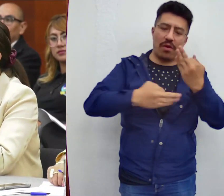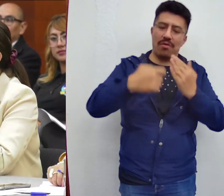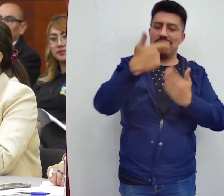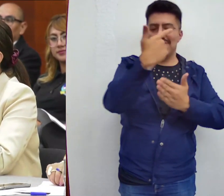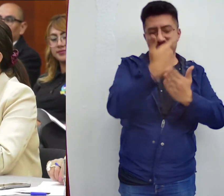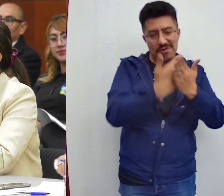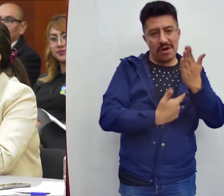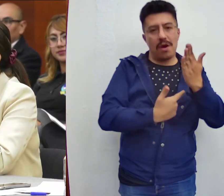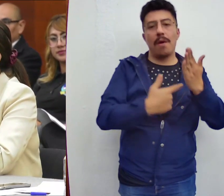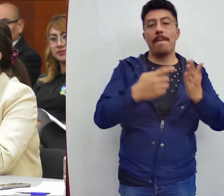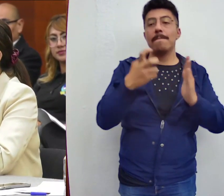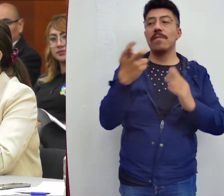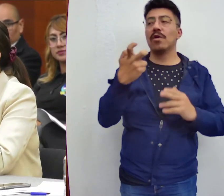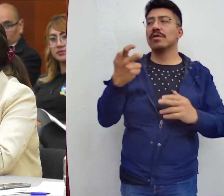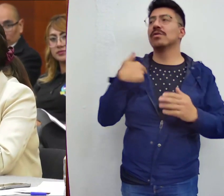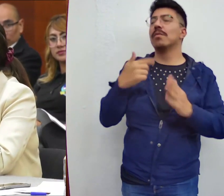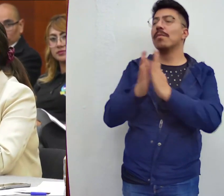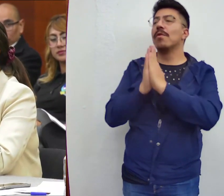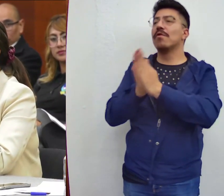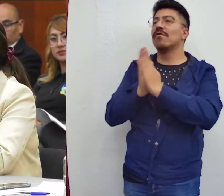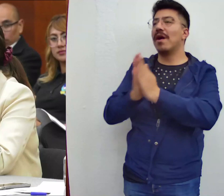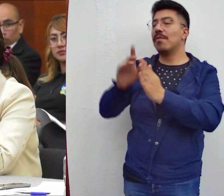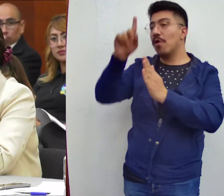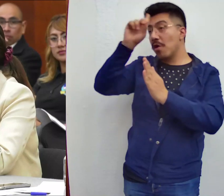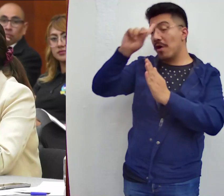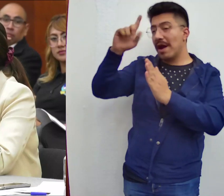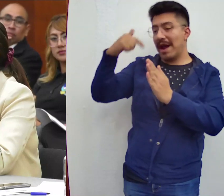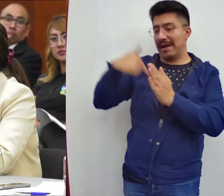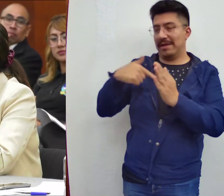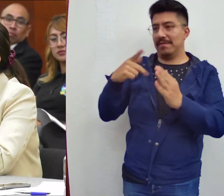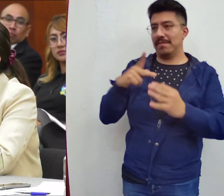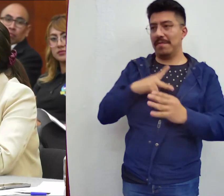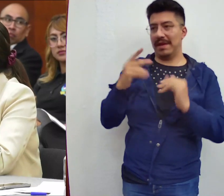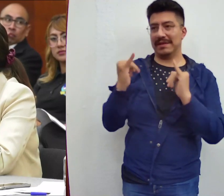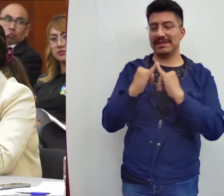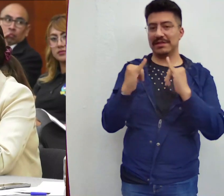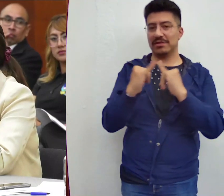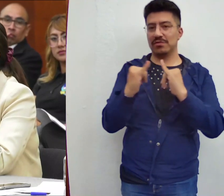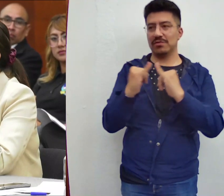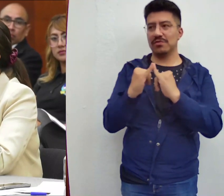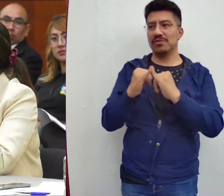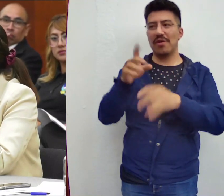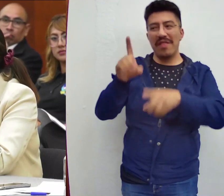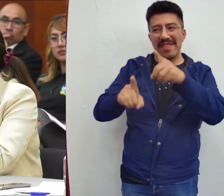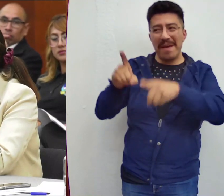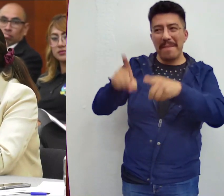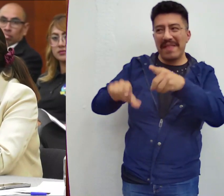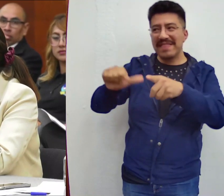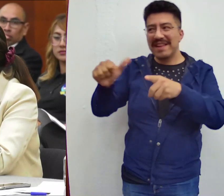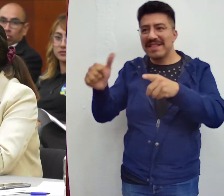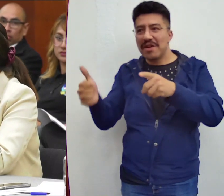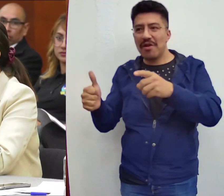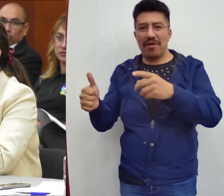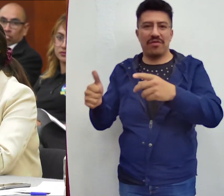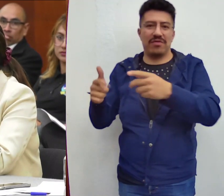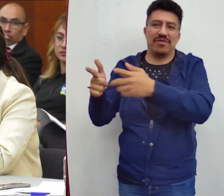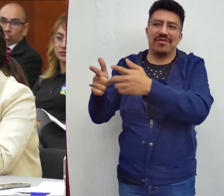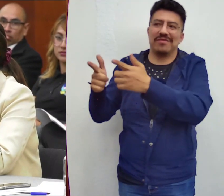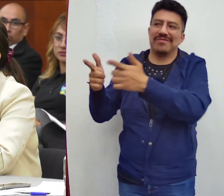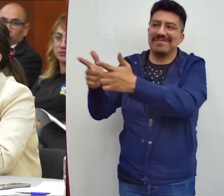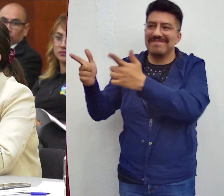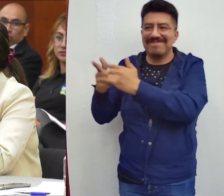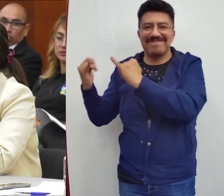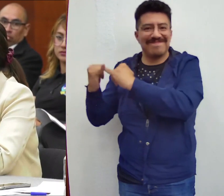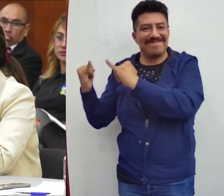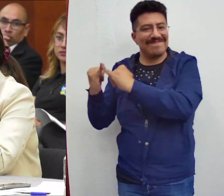sugiero que sí el instituto no dependa de otros órganos para sus publicaciones. Y 2,